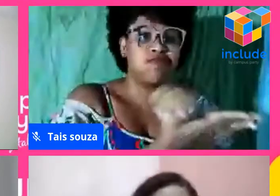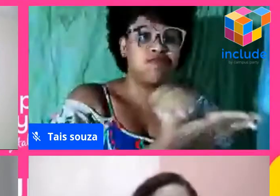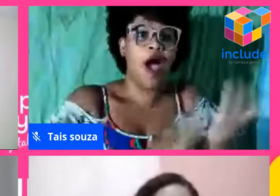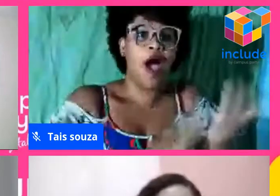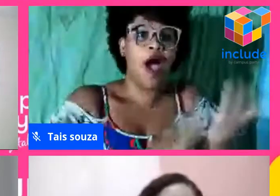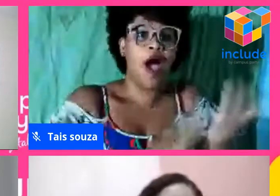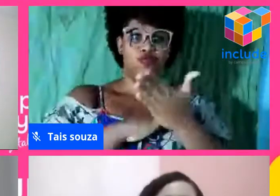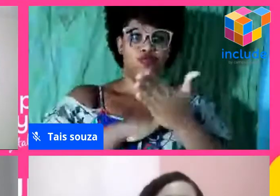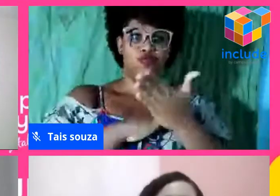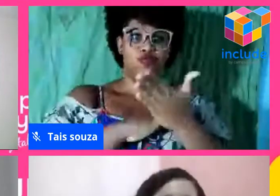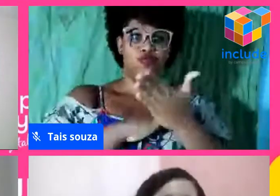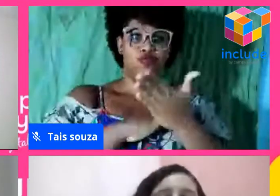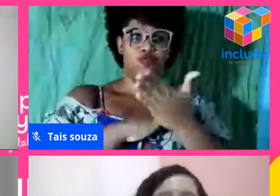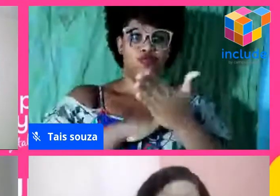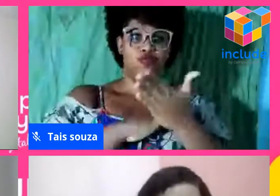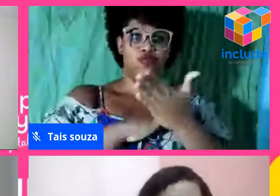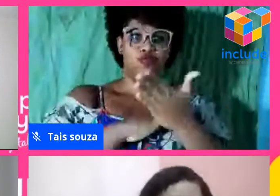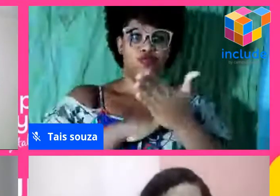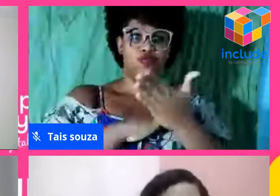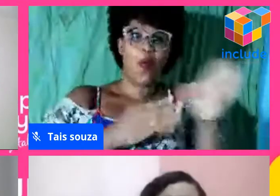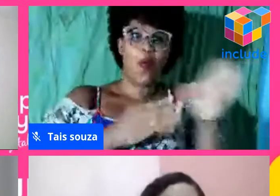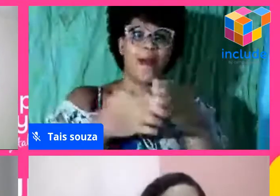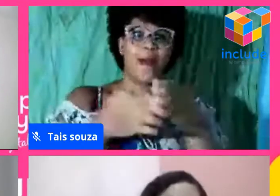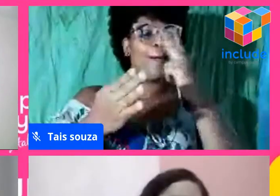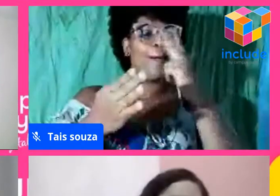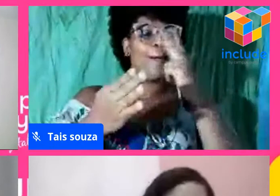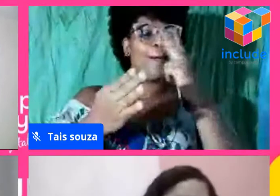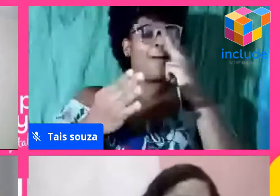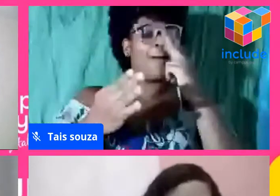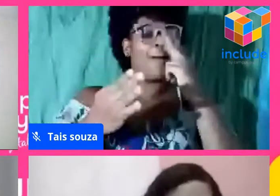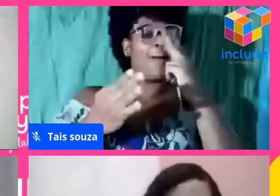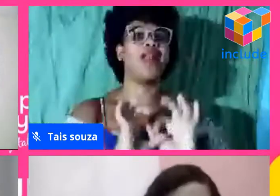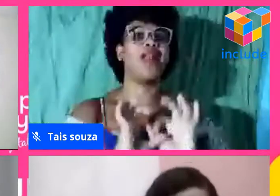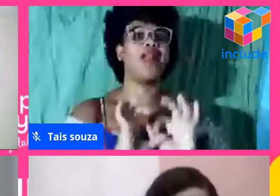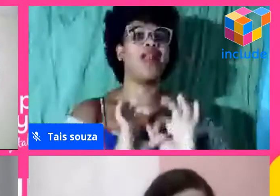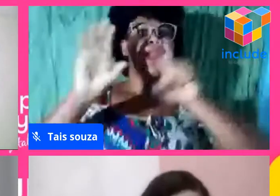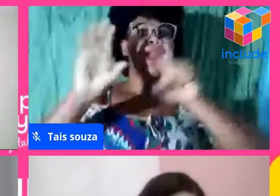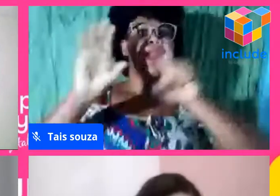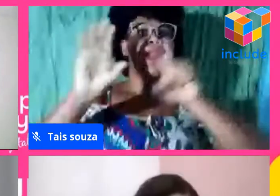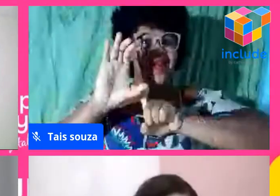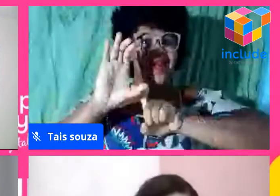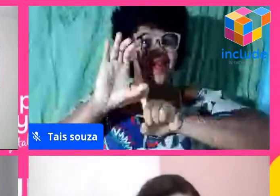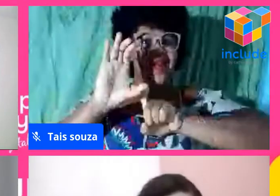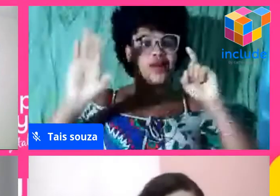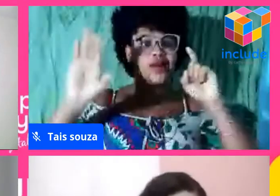conduzir. Então, acredito que não foi fácil para ele vencer essas barreiras que foram surgindo.